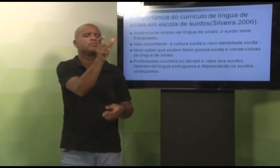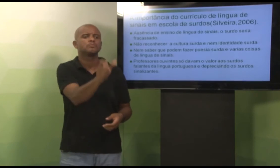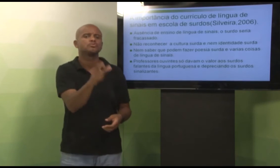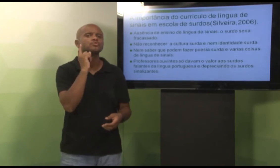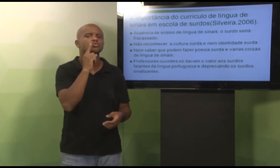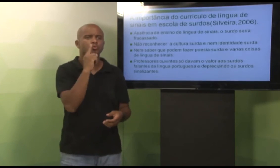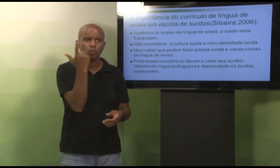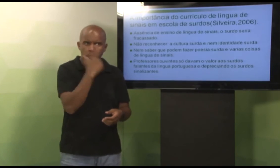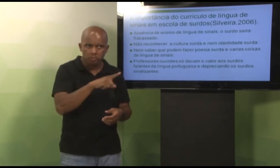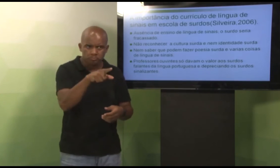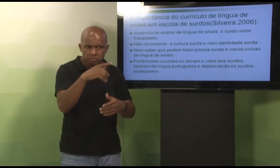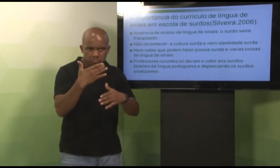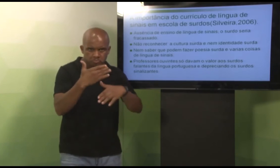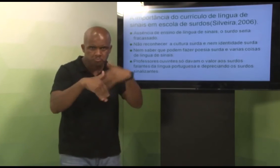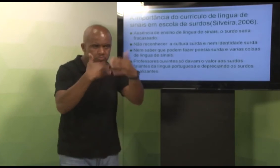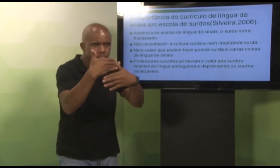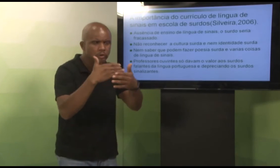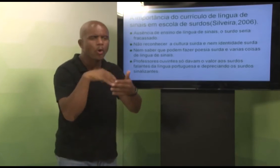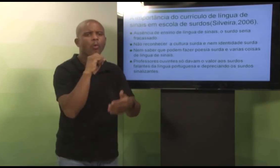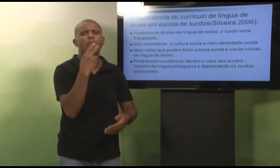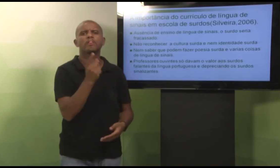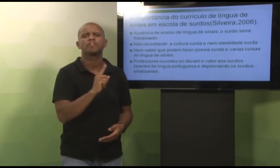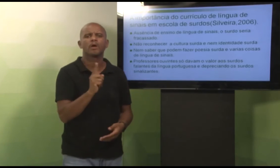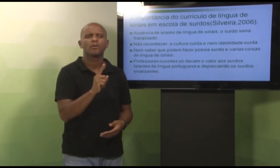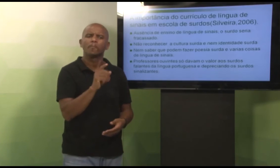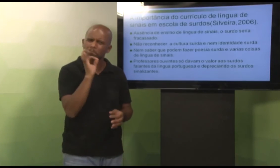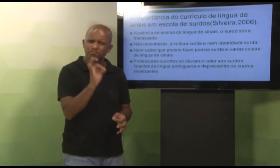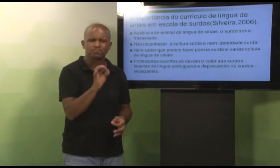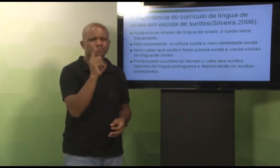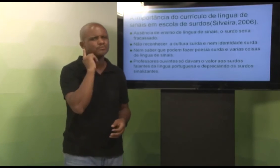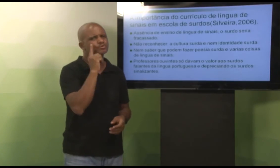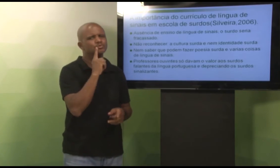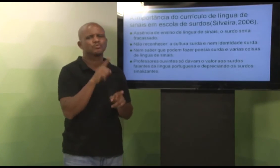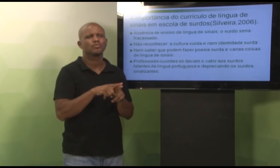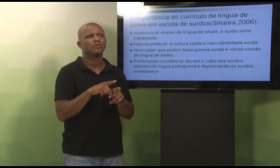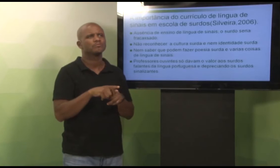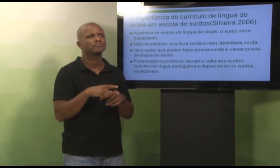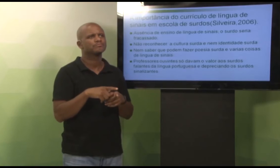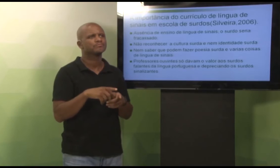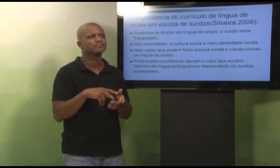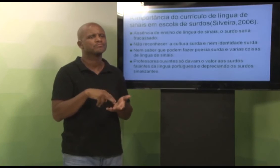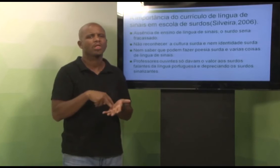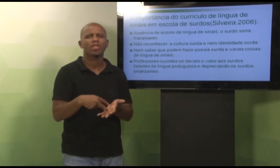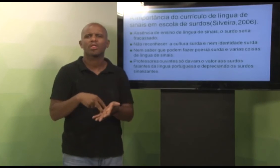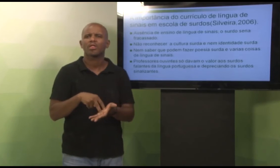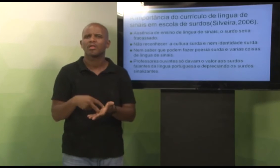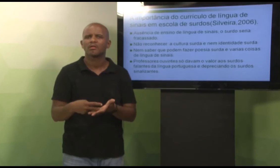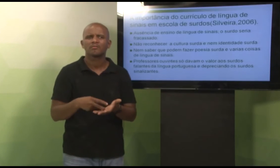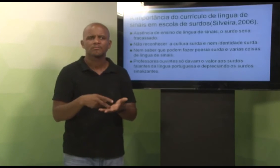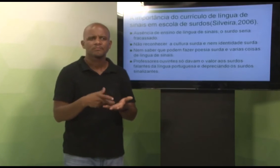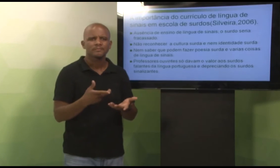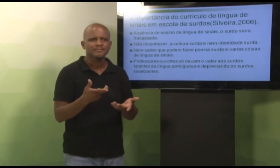com a ausência da disciplina de Libras, como o surdo iria desenvolver? Ele iria conseguir?